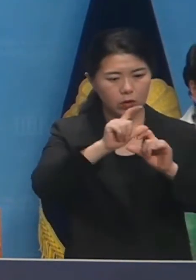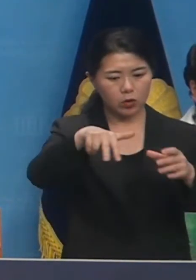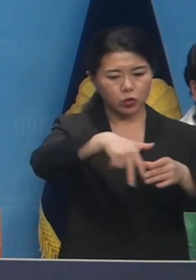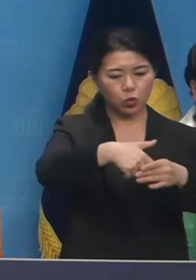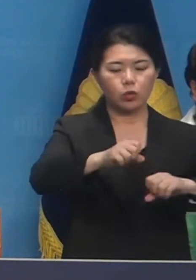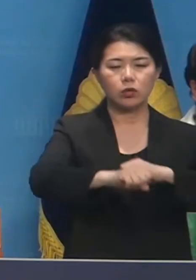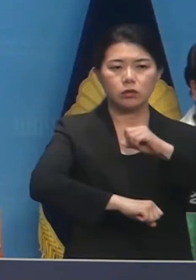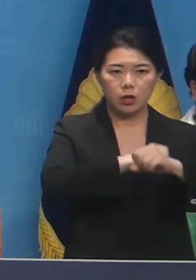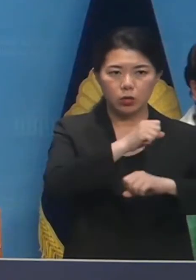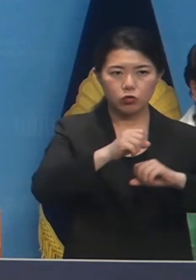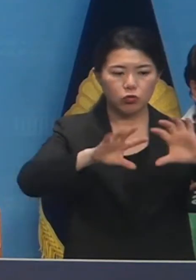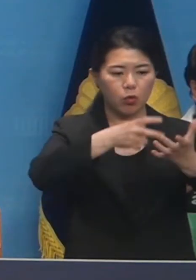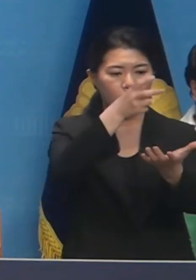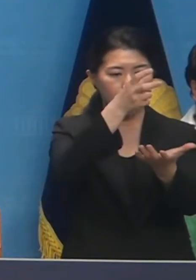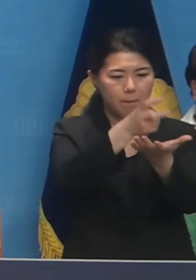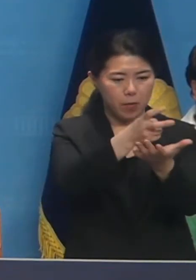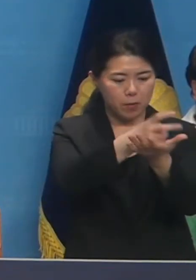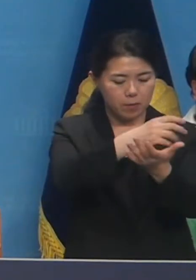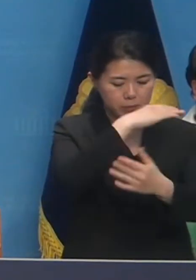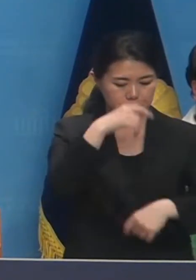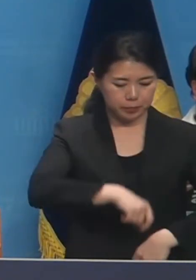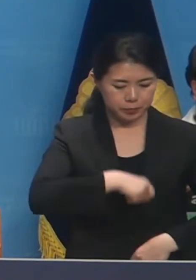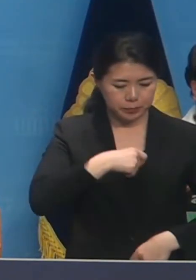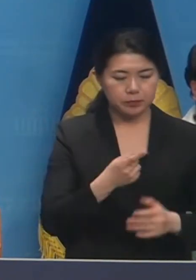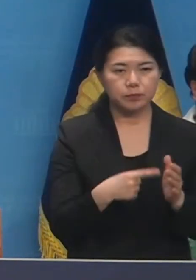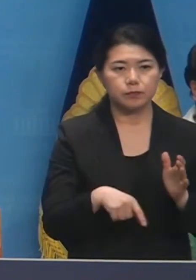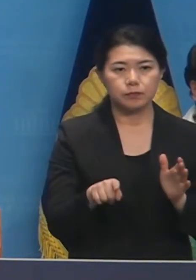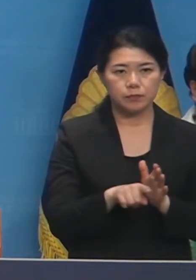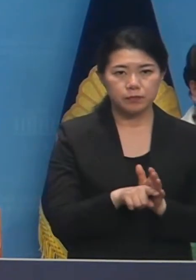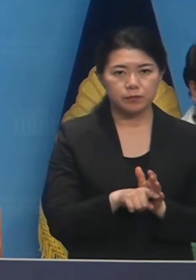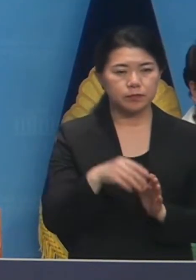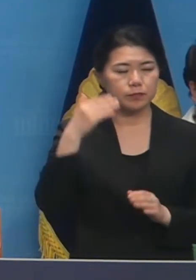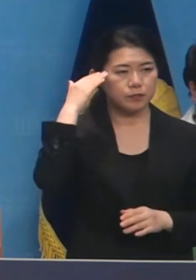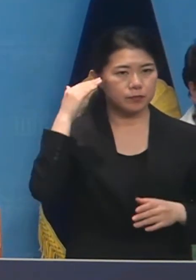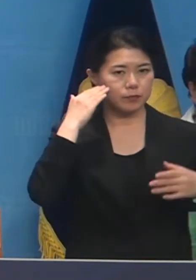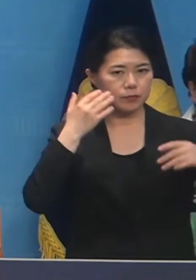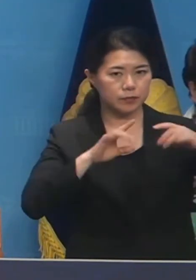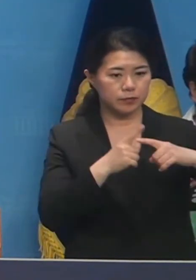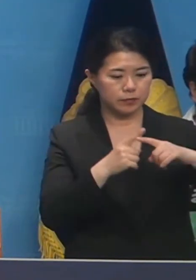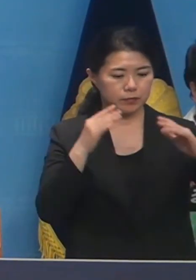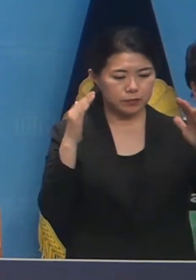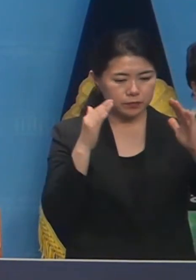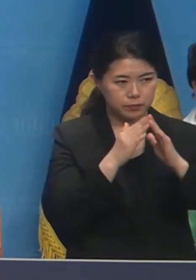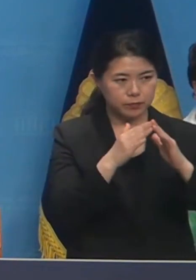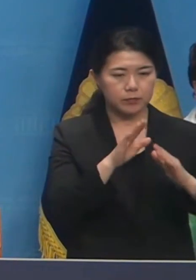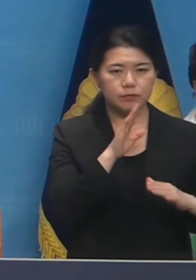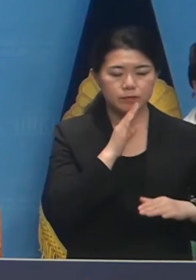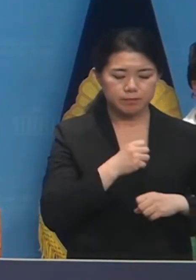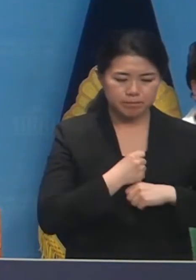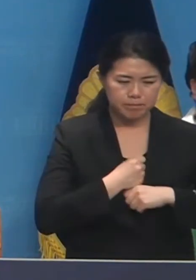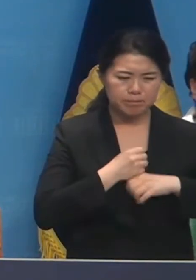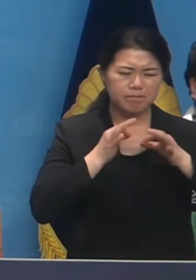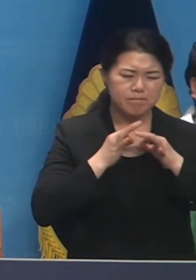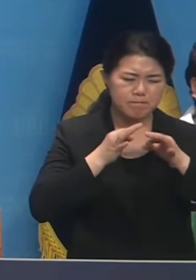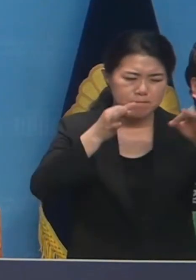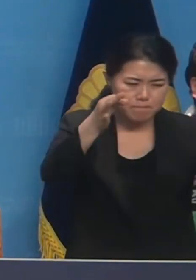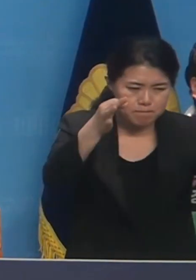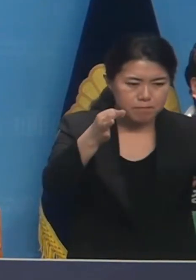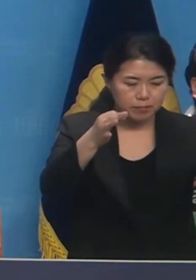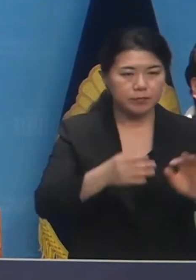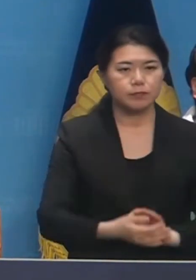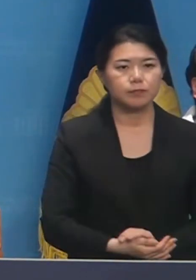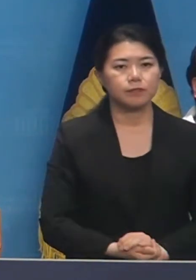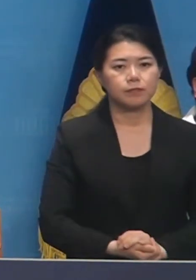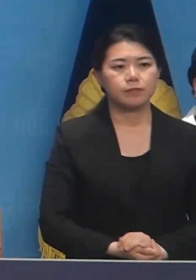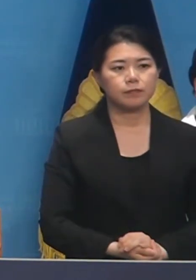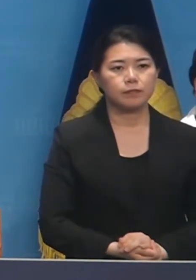종교의 자유와 헌법적 정의를 지키기 위한 한국교회의 엄중한 외침임을 분명히